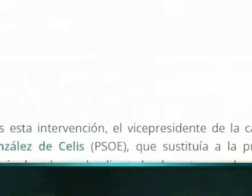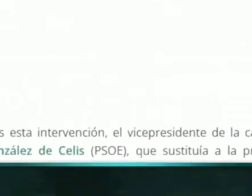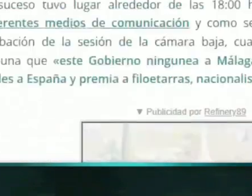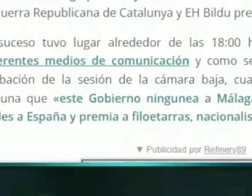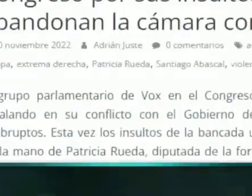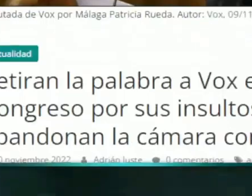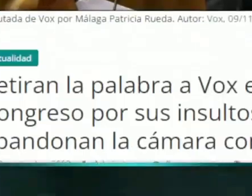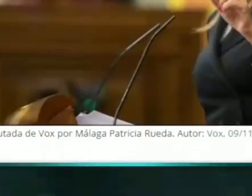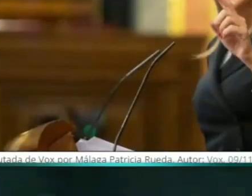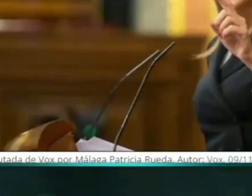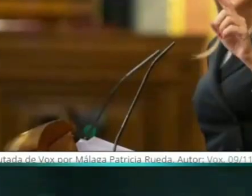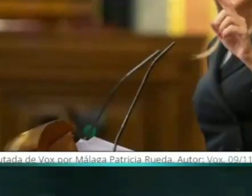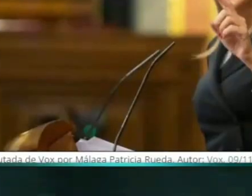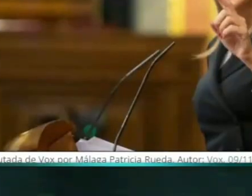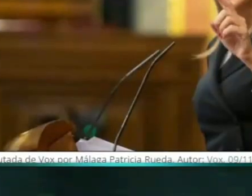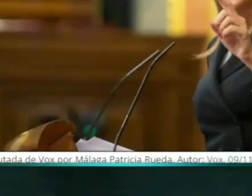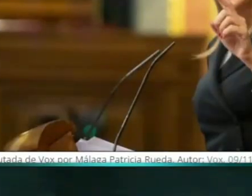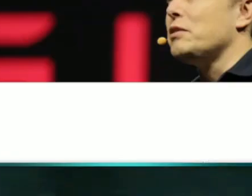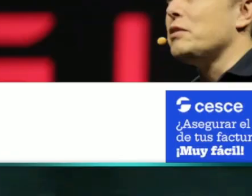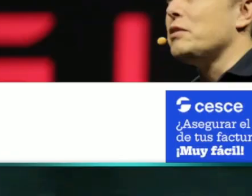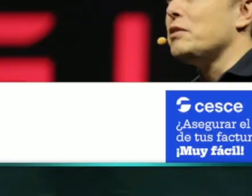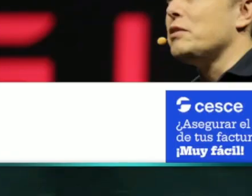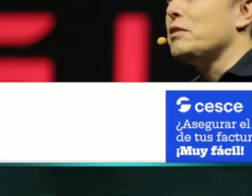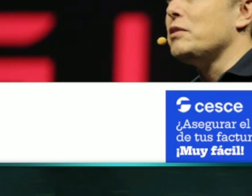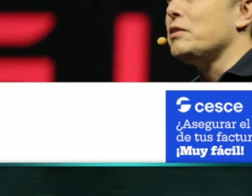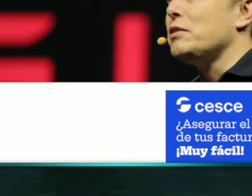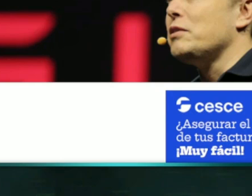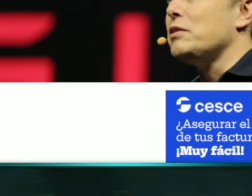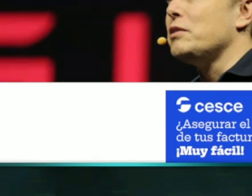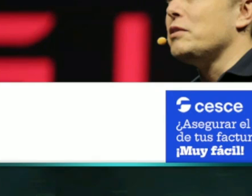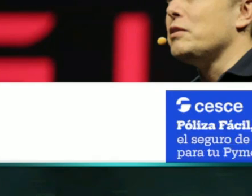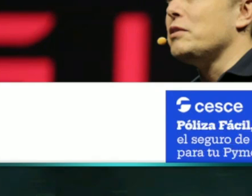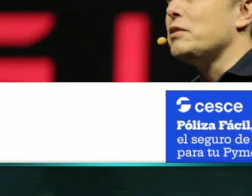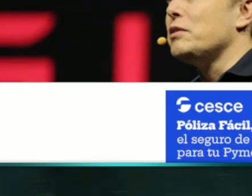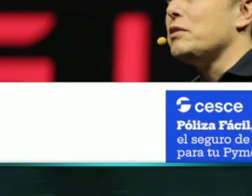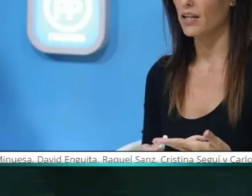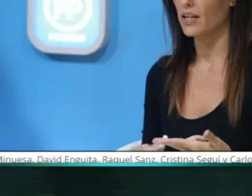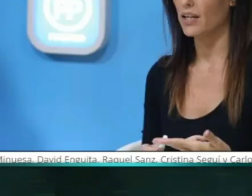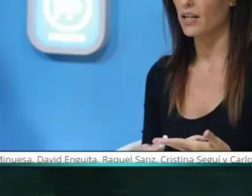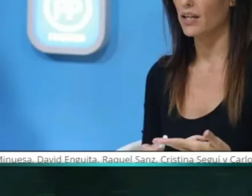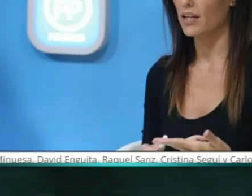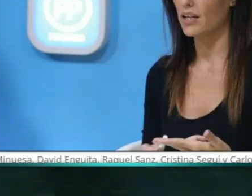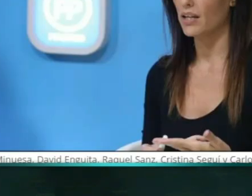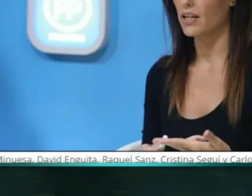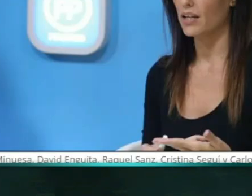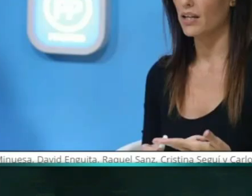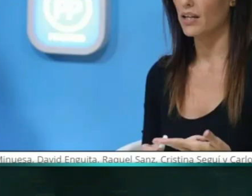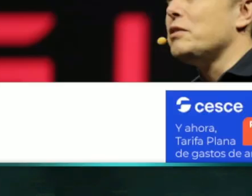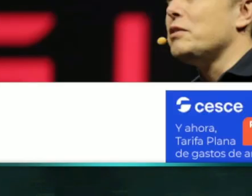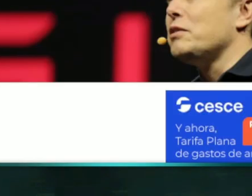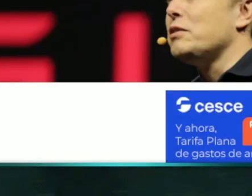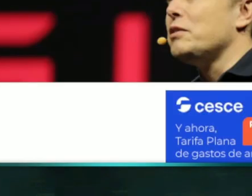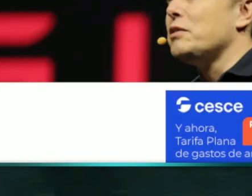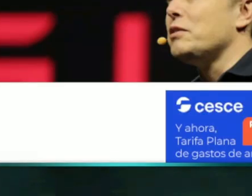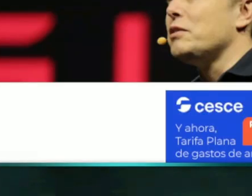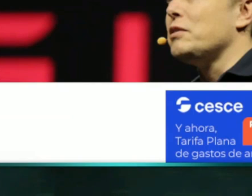los parlamentos hubiera sido hubiera sido una suerte no tenerla tenerla un poco más pero claro el horario es el que es no Y además de de gente